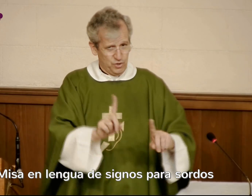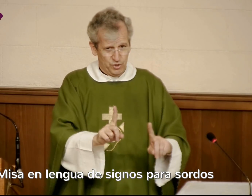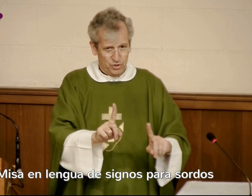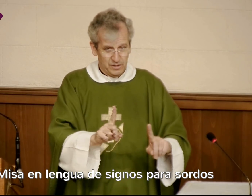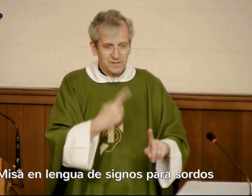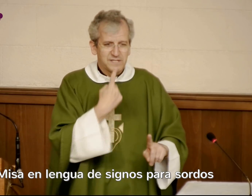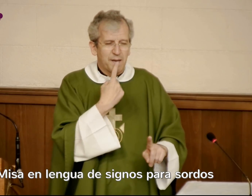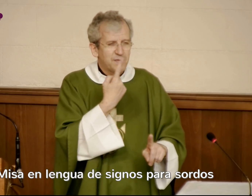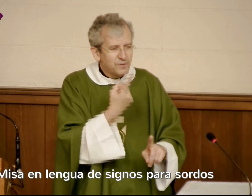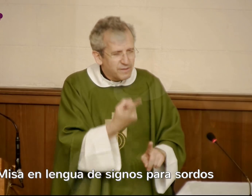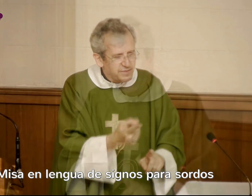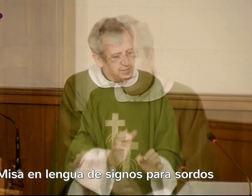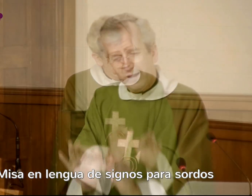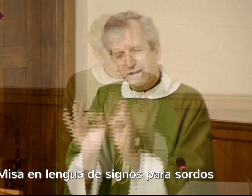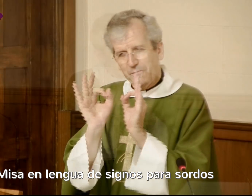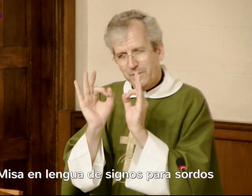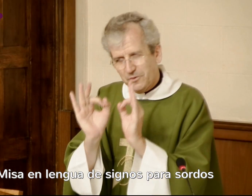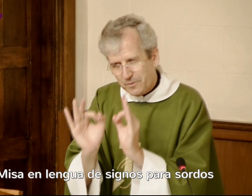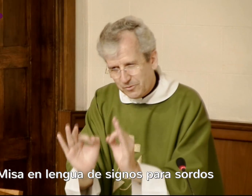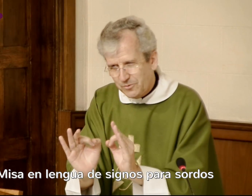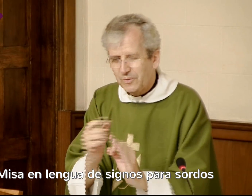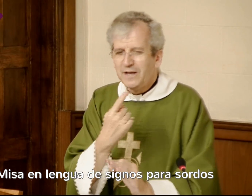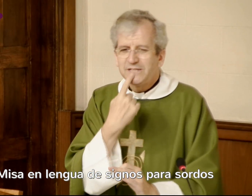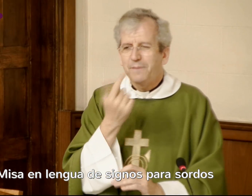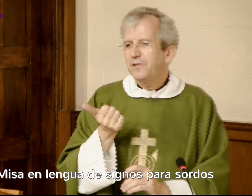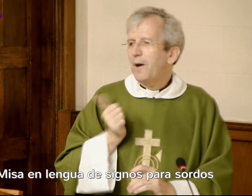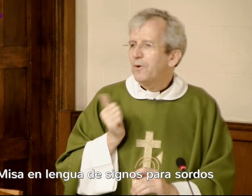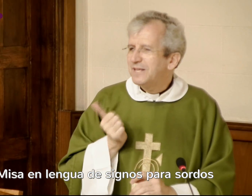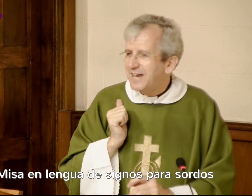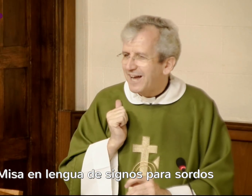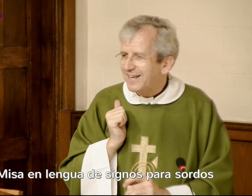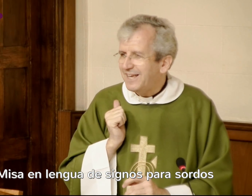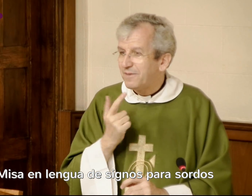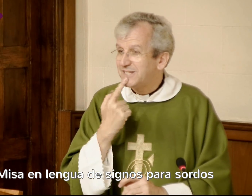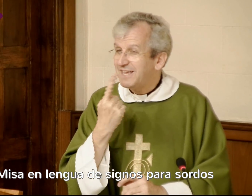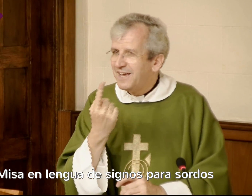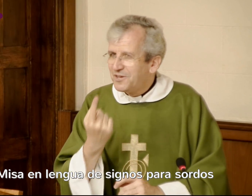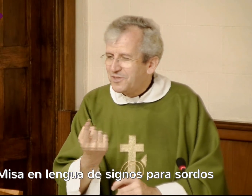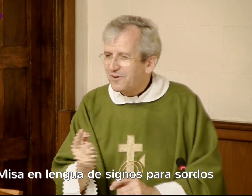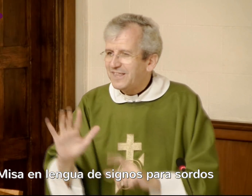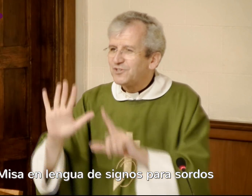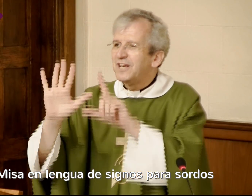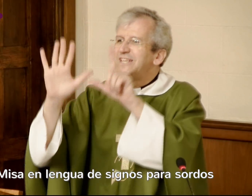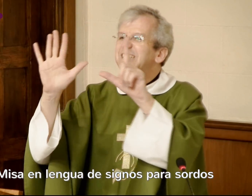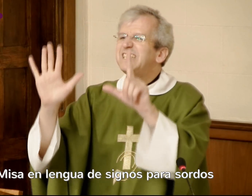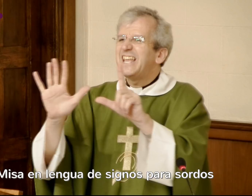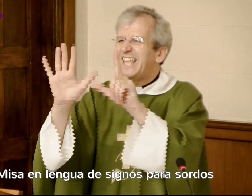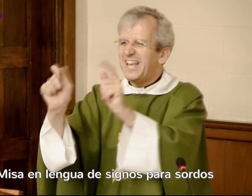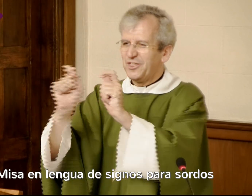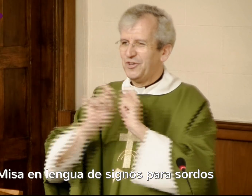No, sabiendo decir en el momento oportuno, sabiendo aprovechar. A veces hay, yo digo que de los 7